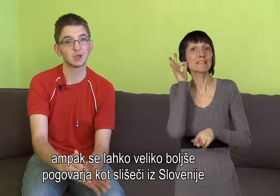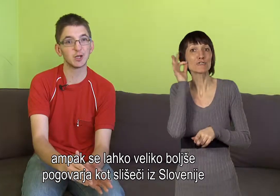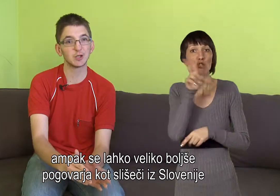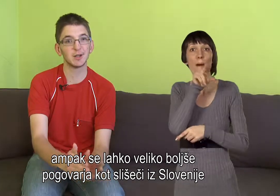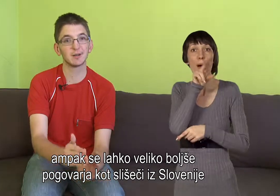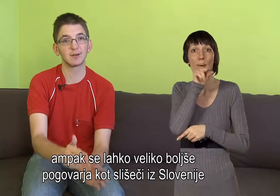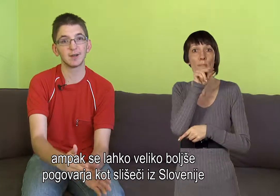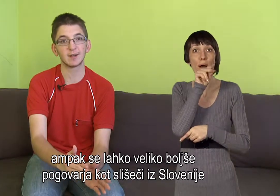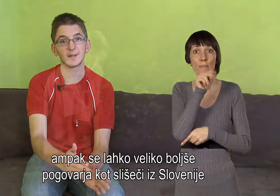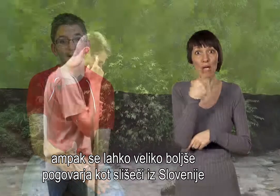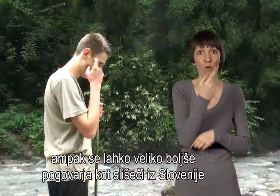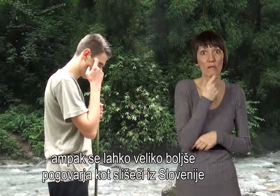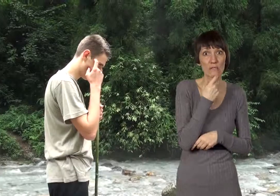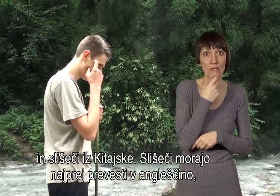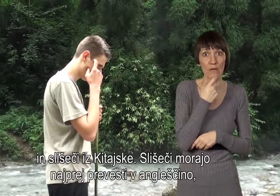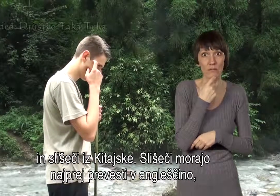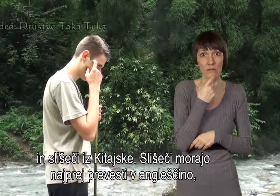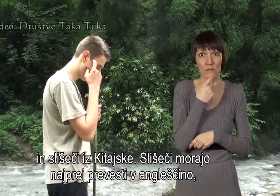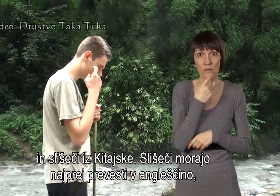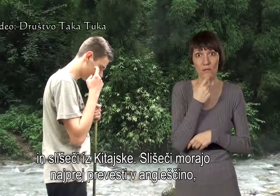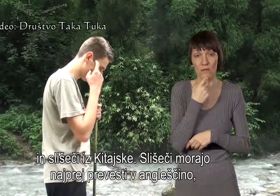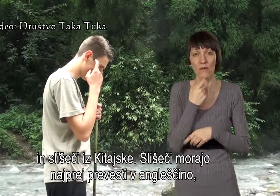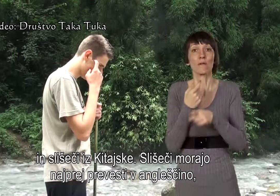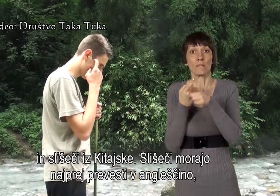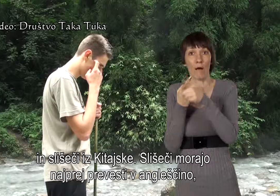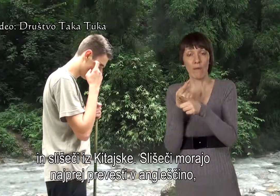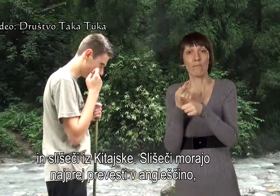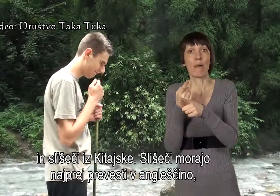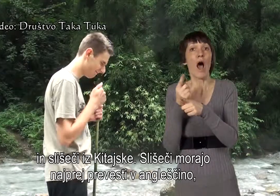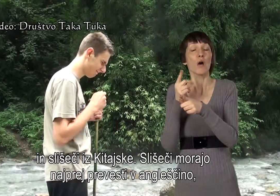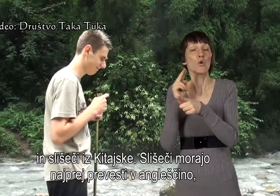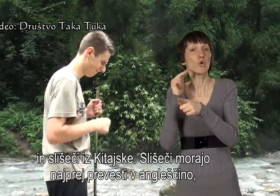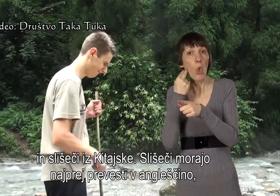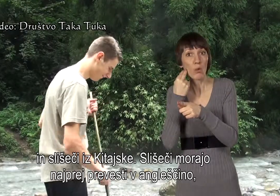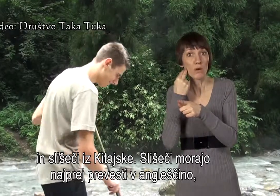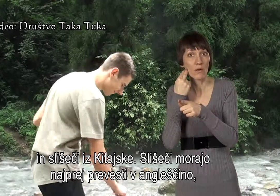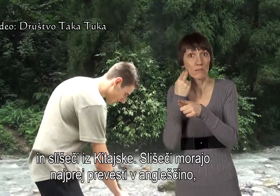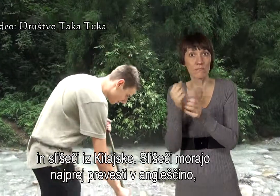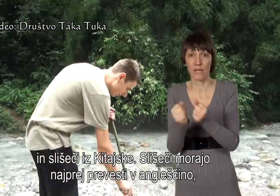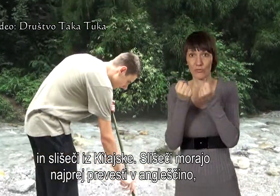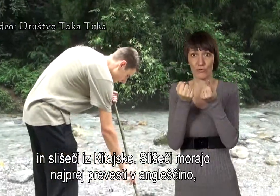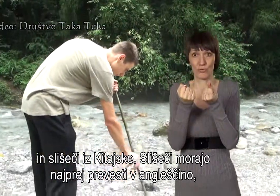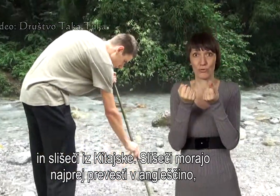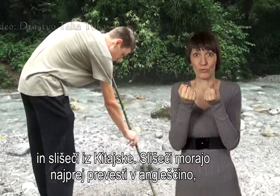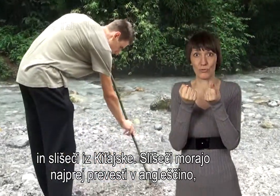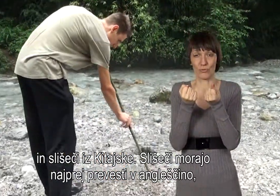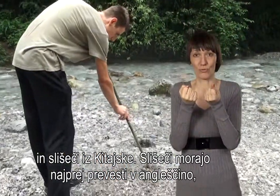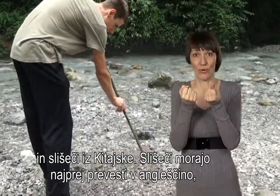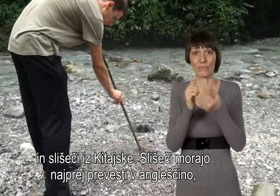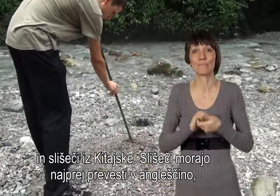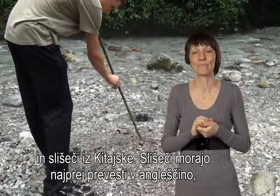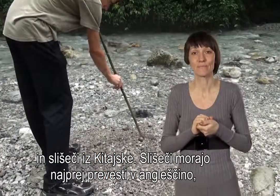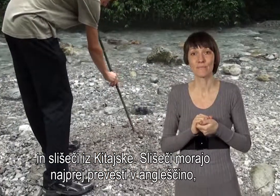naprimer slišeči slovenski, pa gluhi slišeči svet. To sploh ne bojo se nikoli